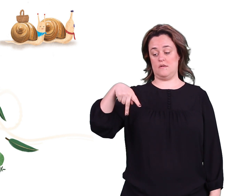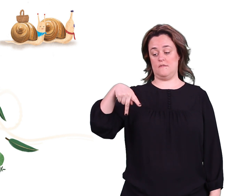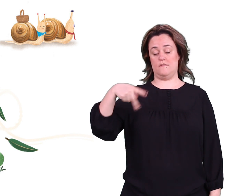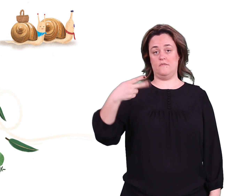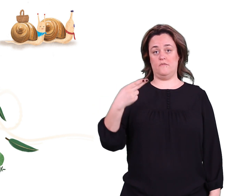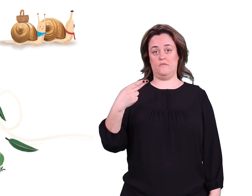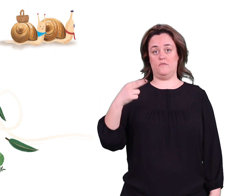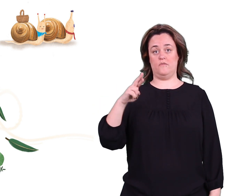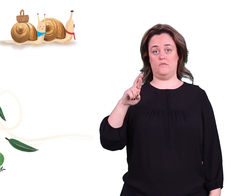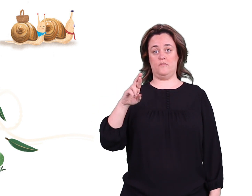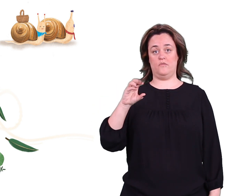hermaphrodite.